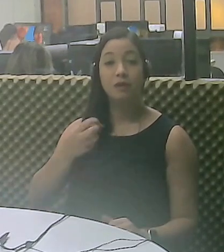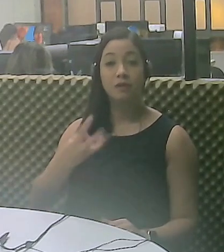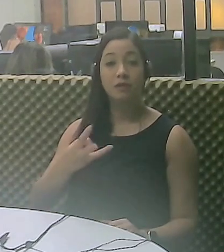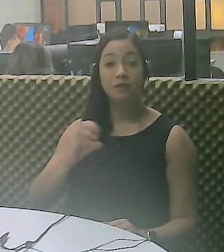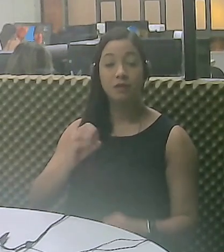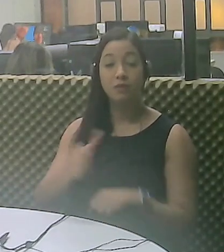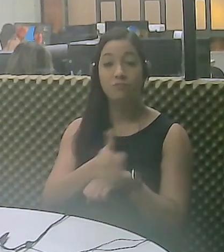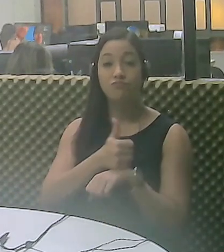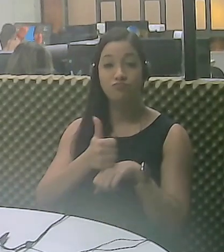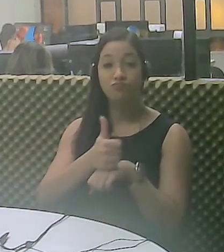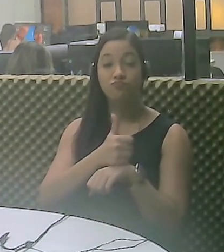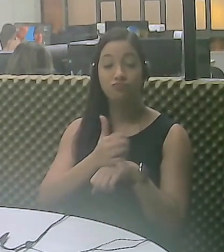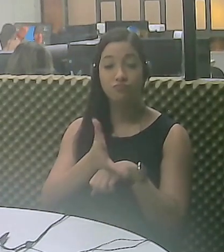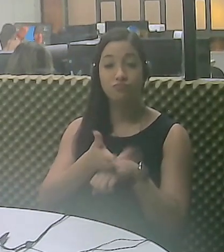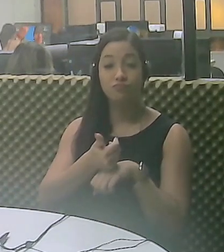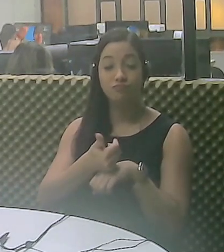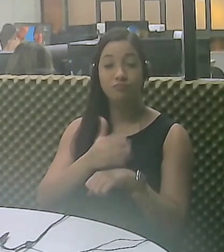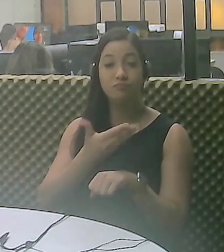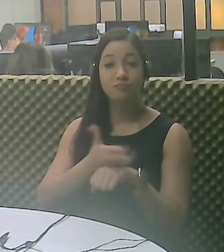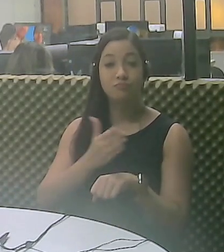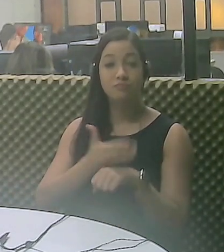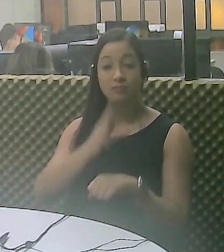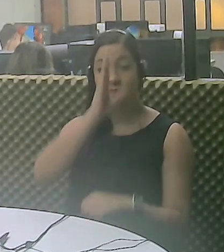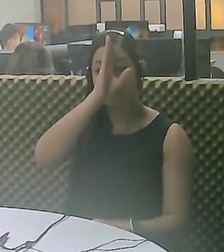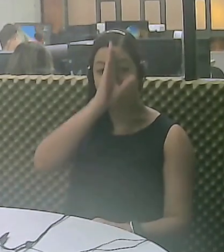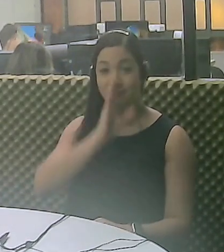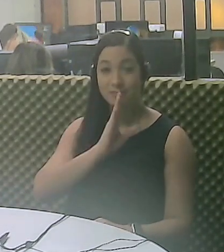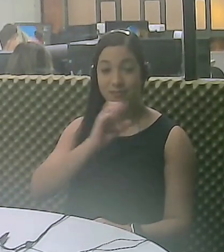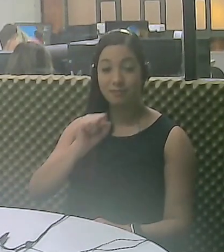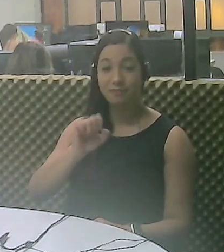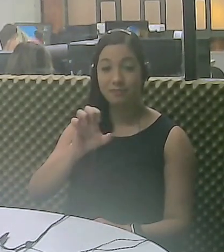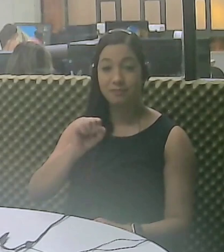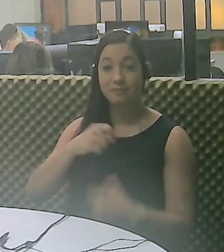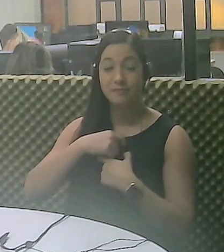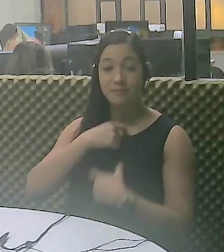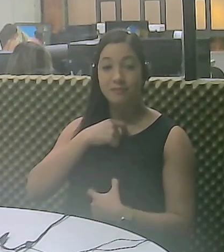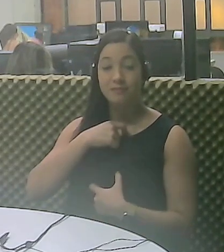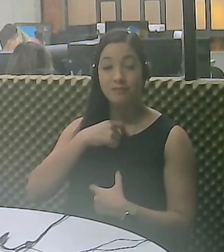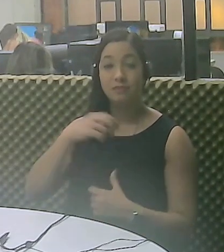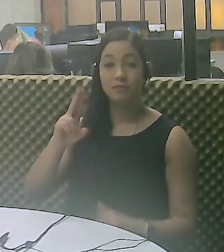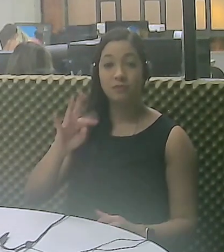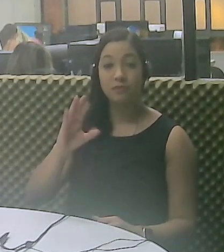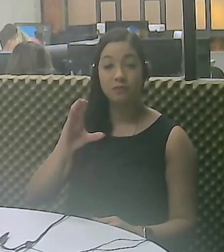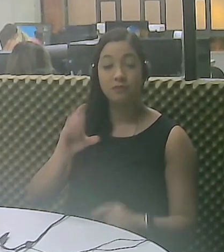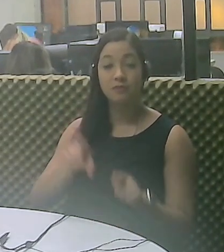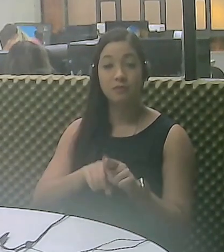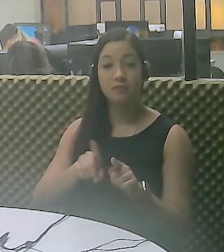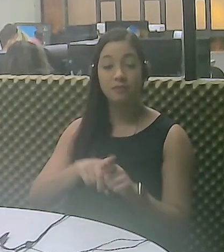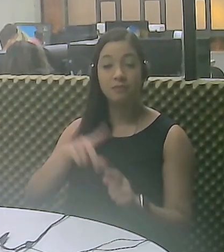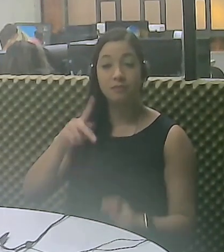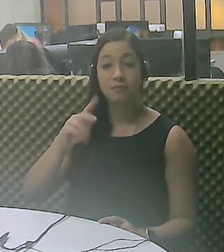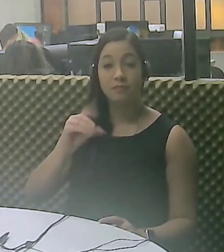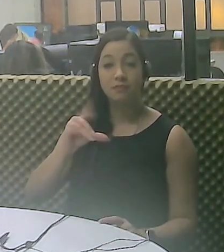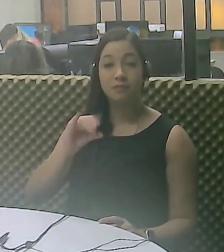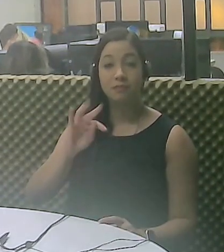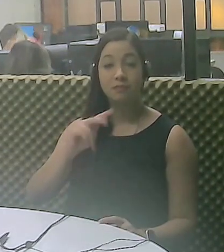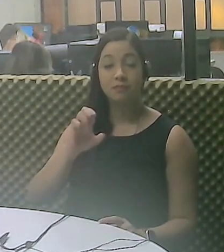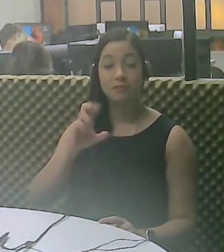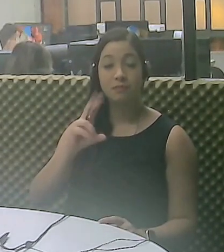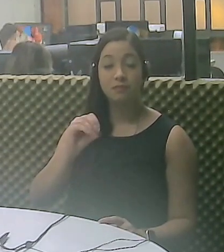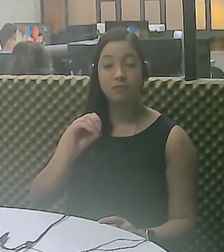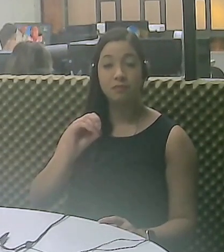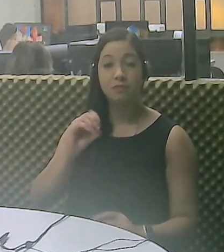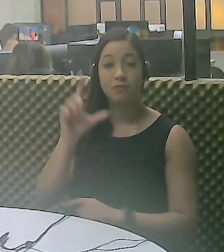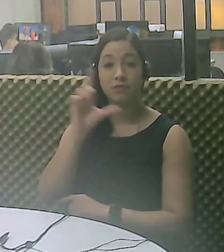30 no alto rendimento. As aulas gratuitas são oferecidas no SESI Gravatás, UTC e nos poliesportivos Luizotti